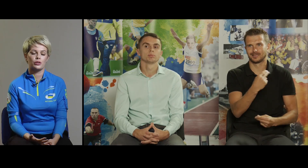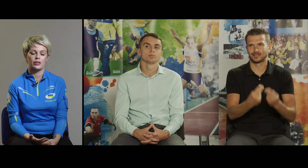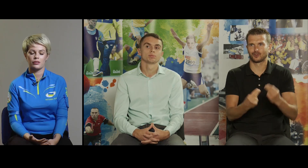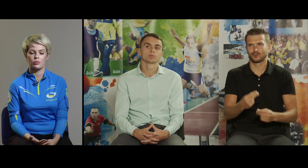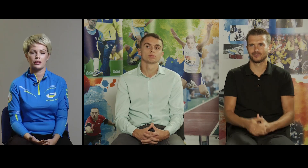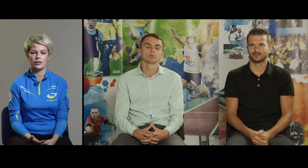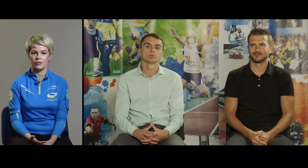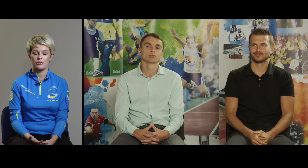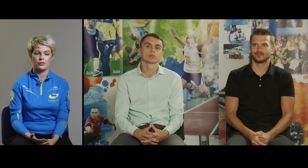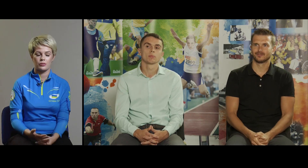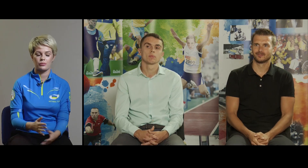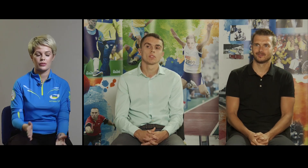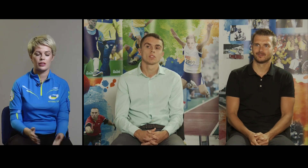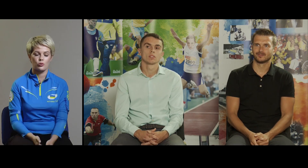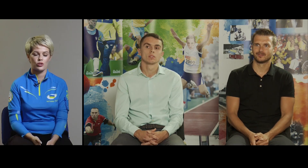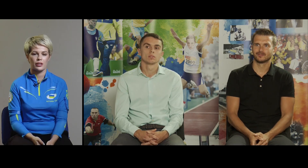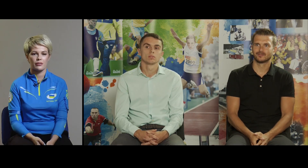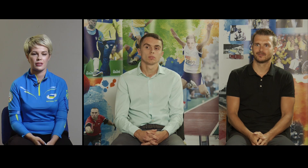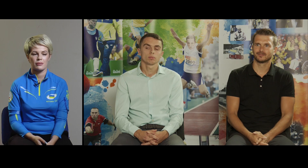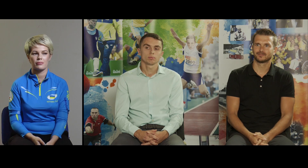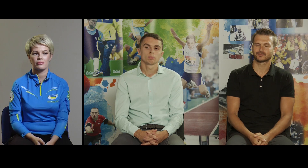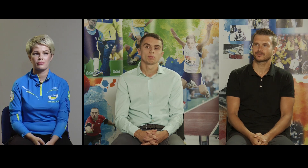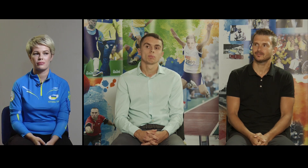що буде робити кожен